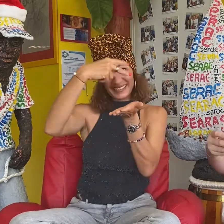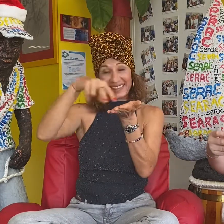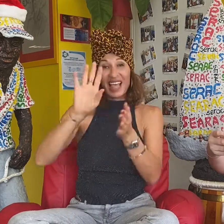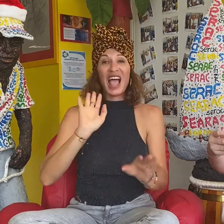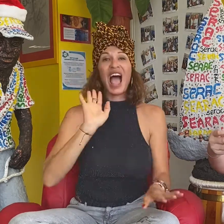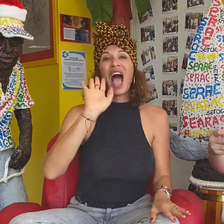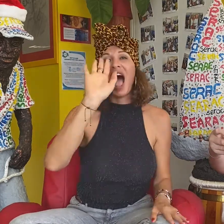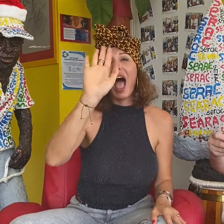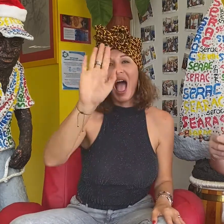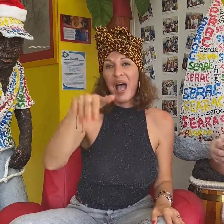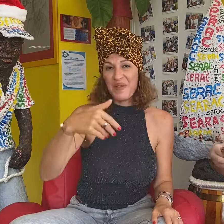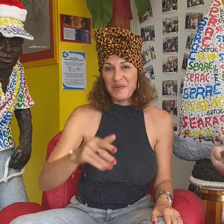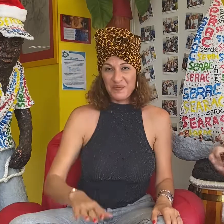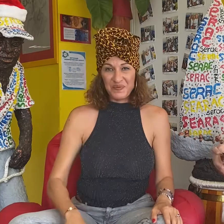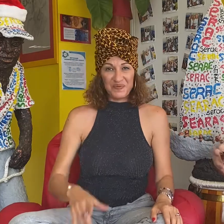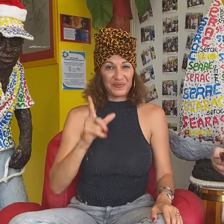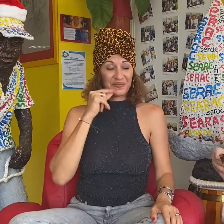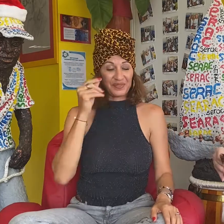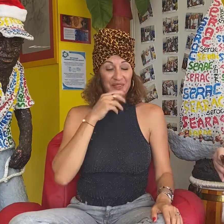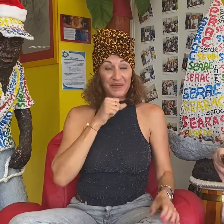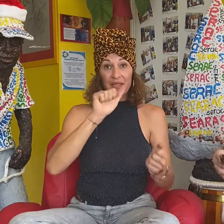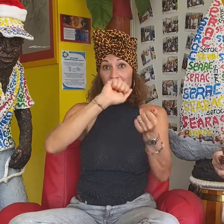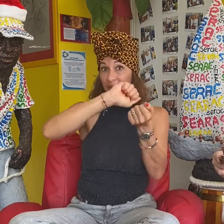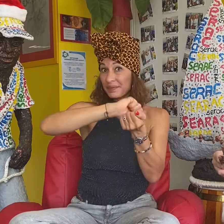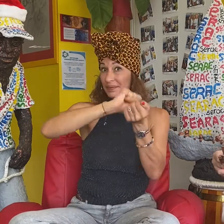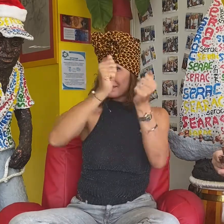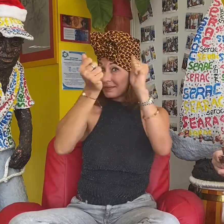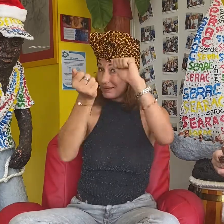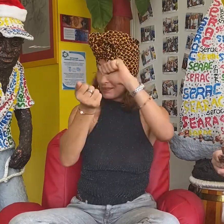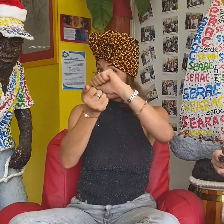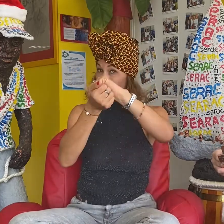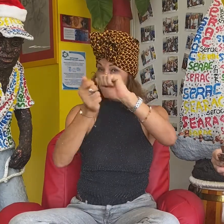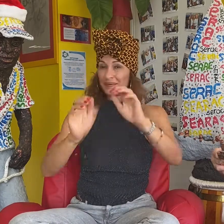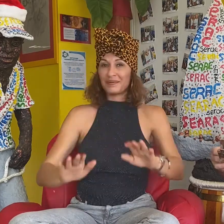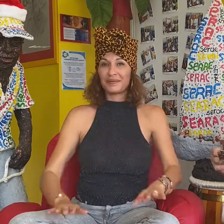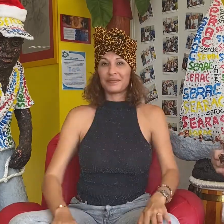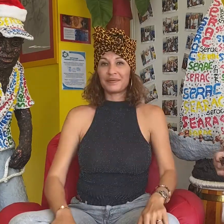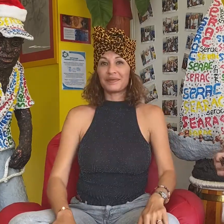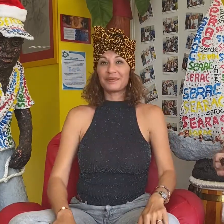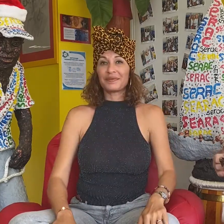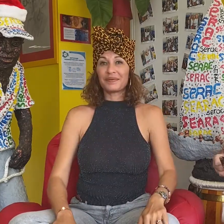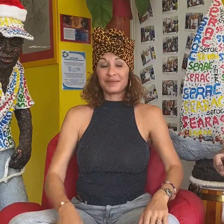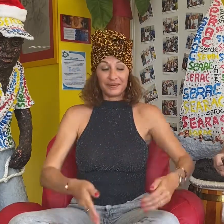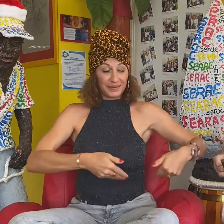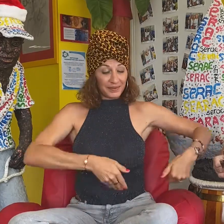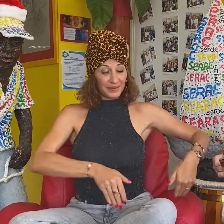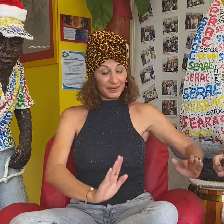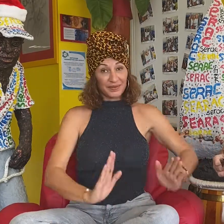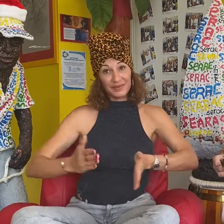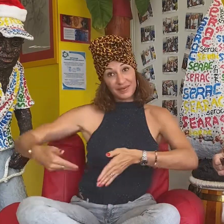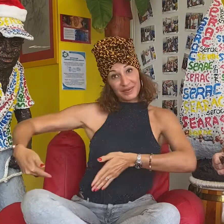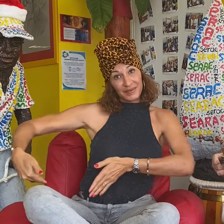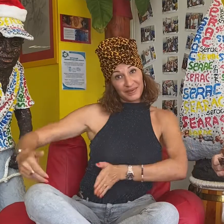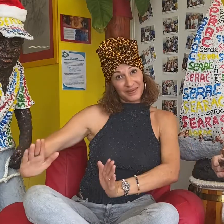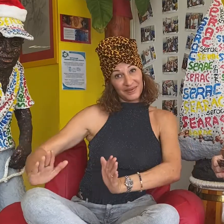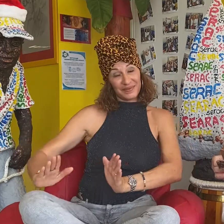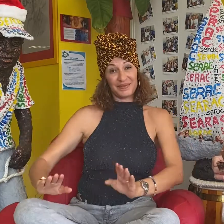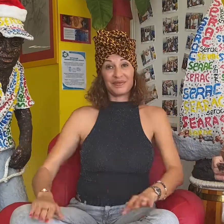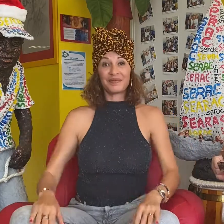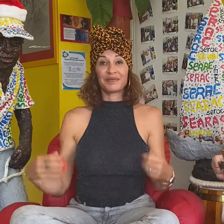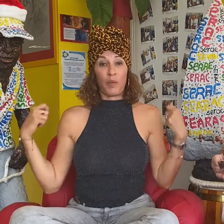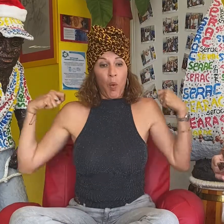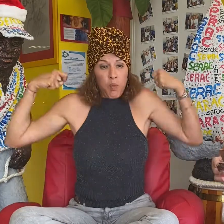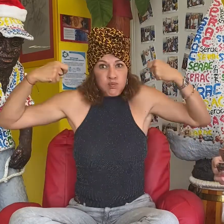Ensuite, le Père Noël se change. Il met un pantalon, un